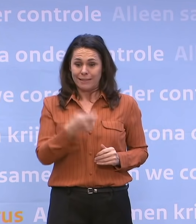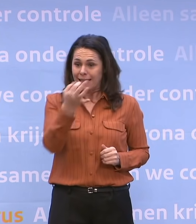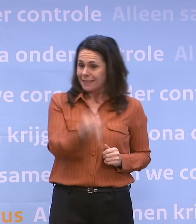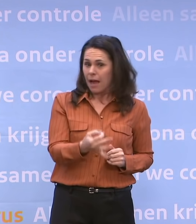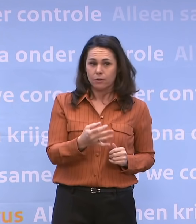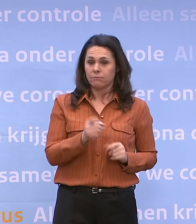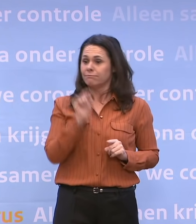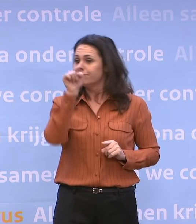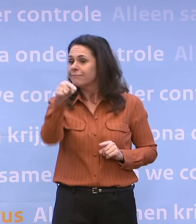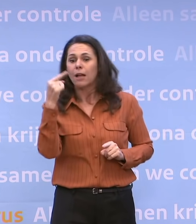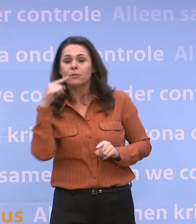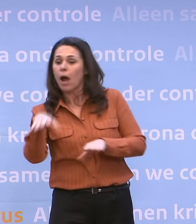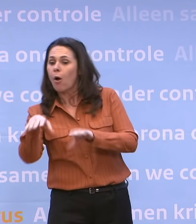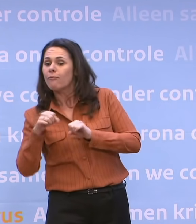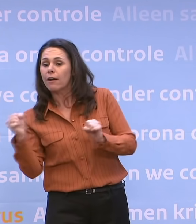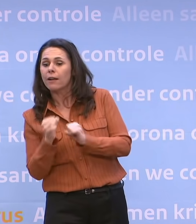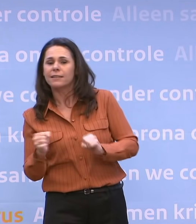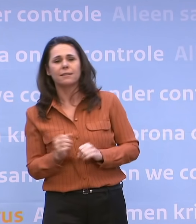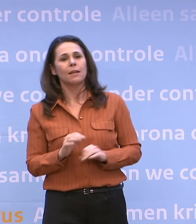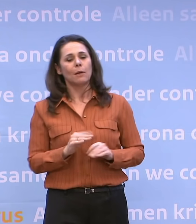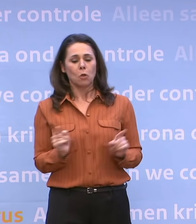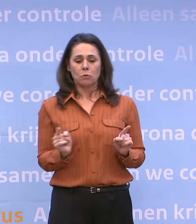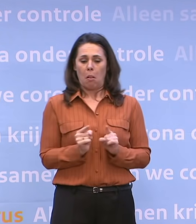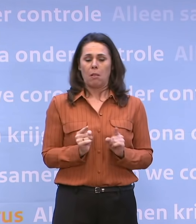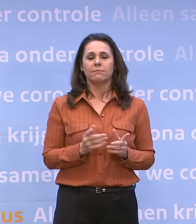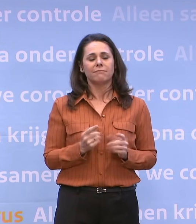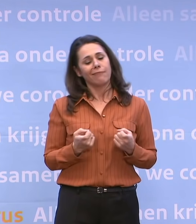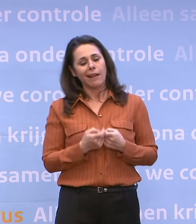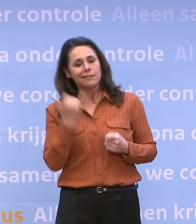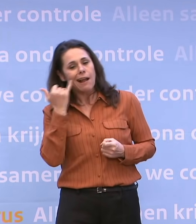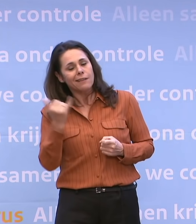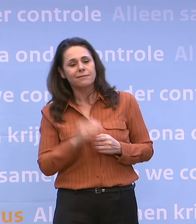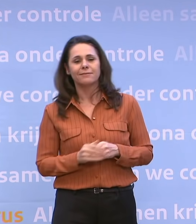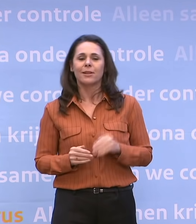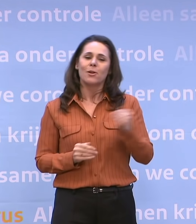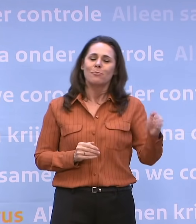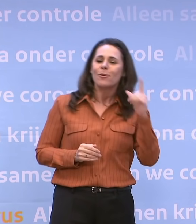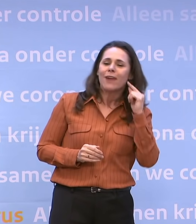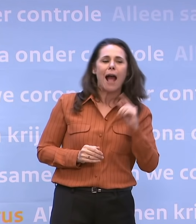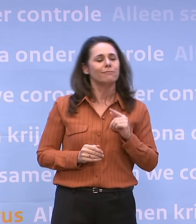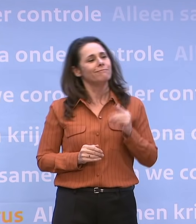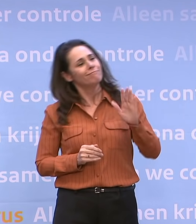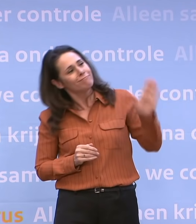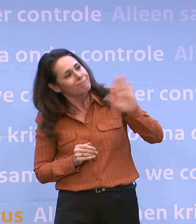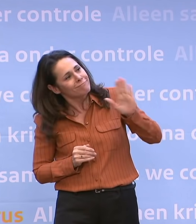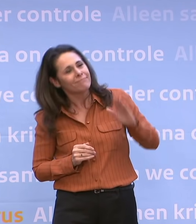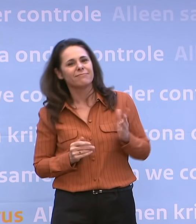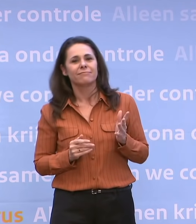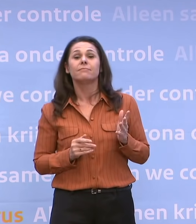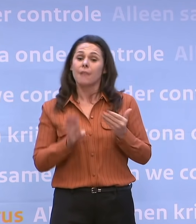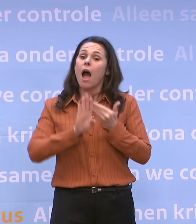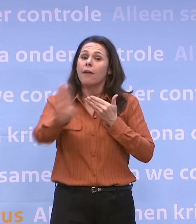de dagopvang kunnen. Maar dat kan ook klein, met een extra telefoontje, even zwaaien naar de buurvrouw door het raam. We houden